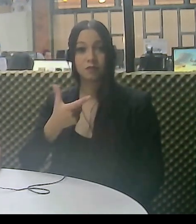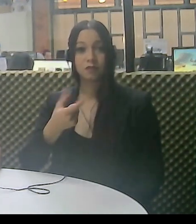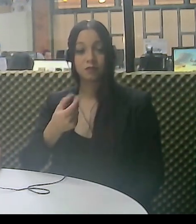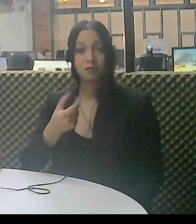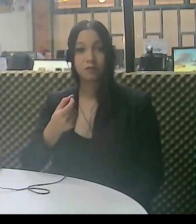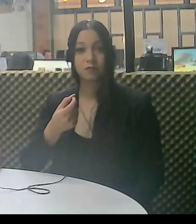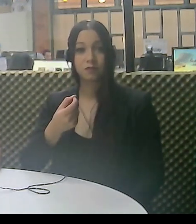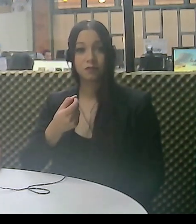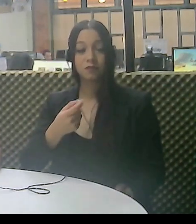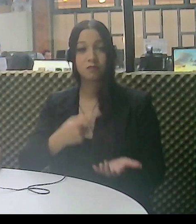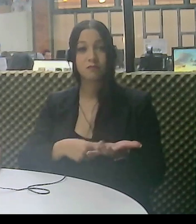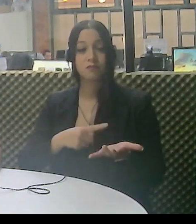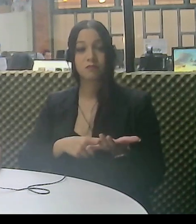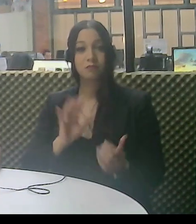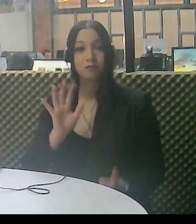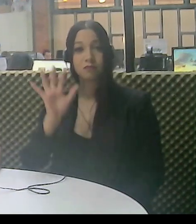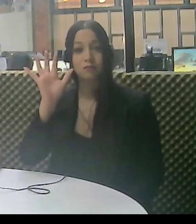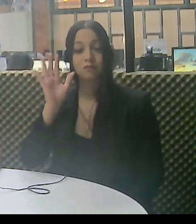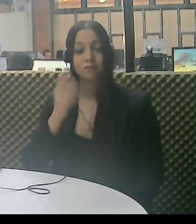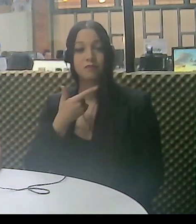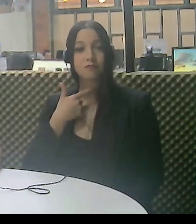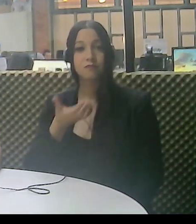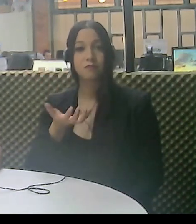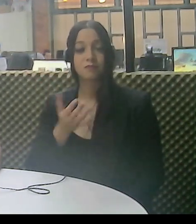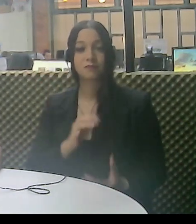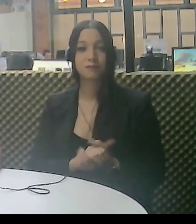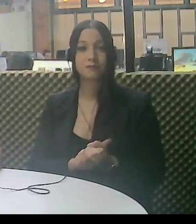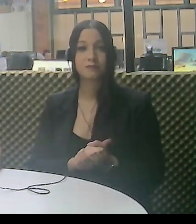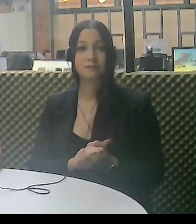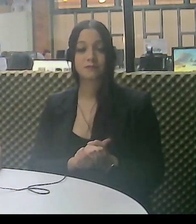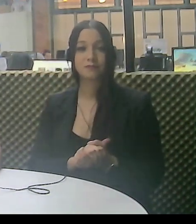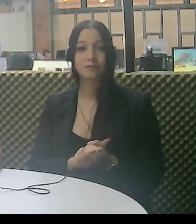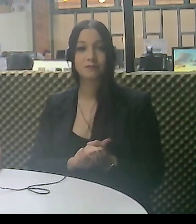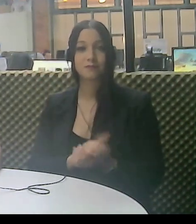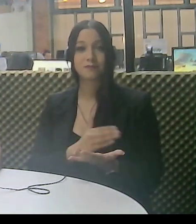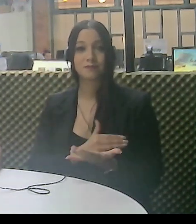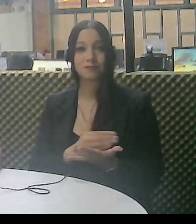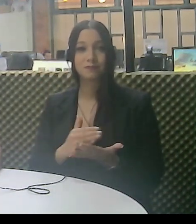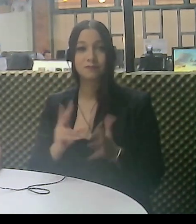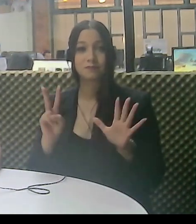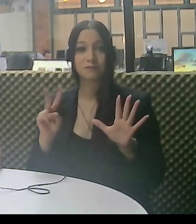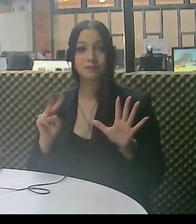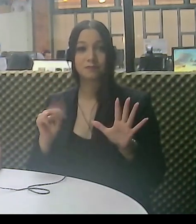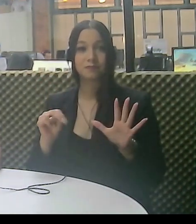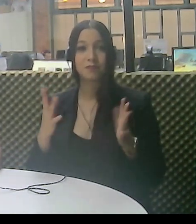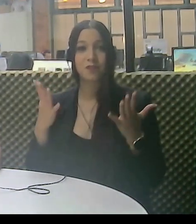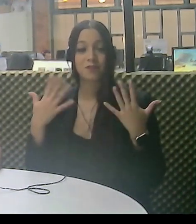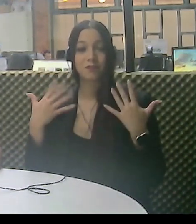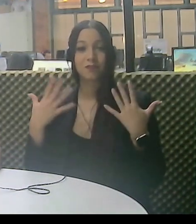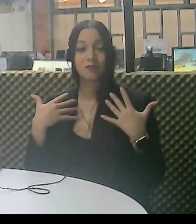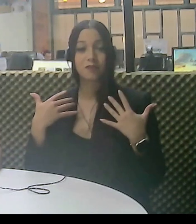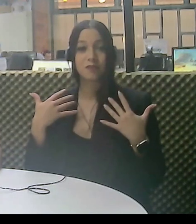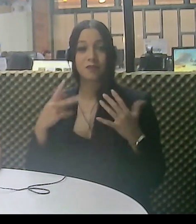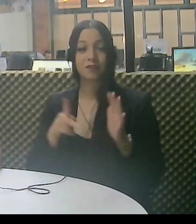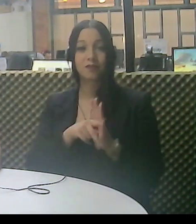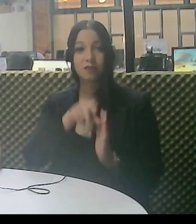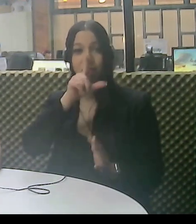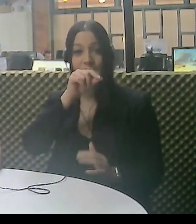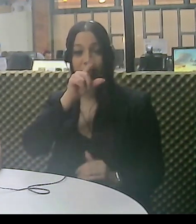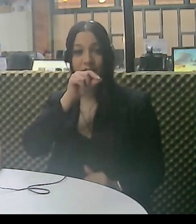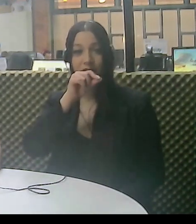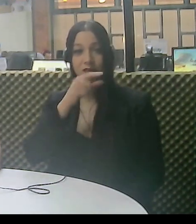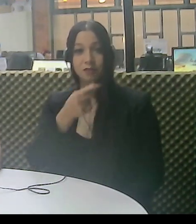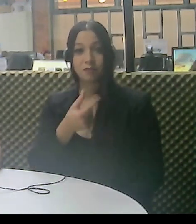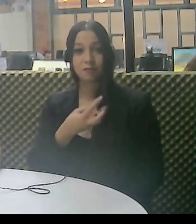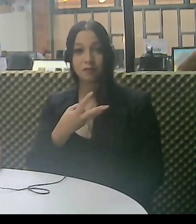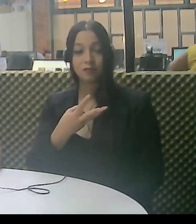3239-2520 e manifestar o seu interesse. Tem início neste final de semana o Verão no Parque 2023.